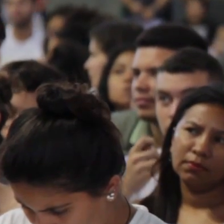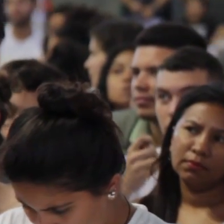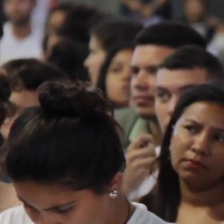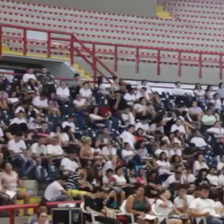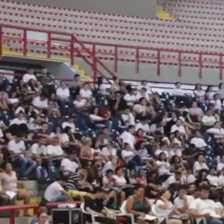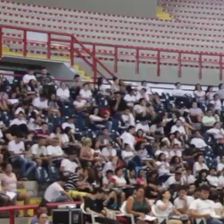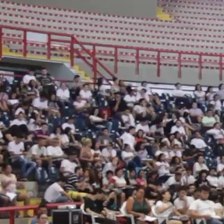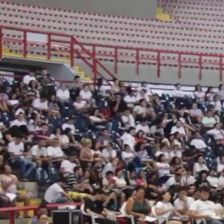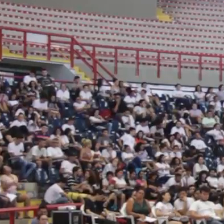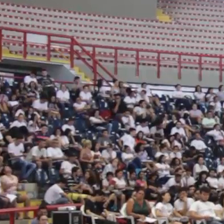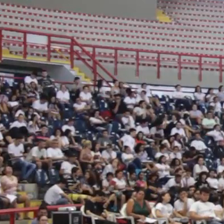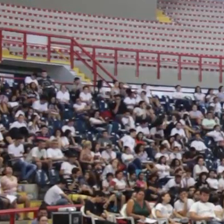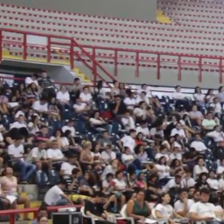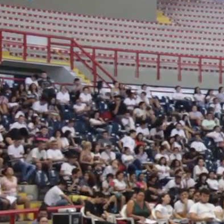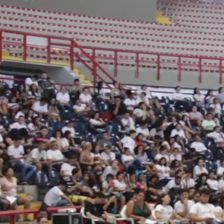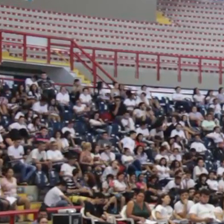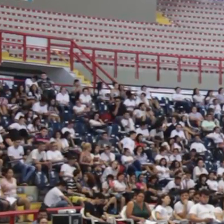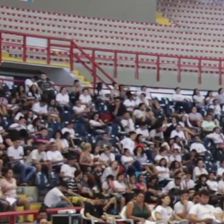notadamente na última década,